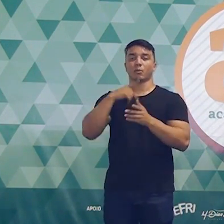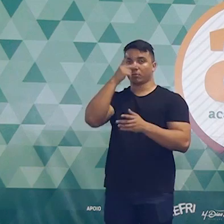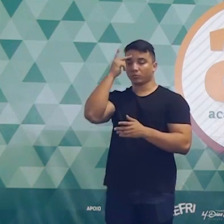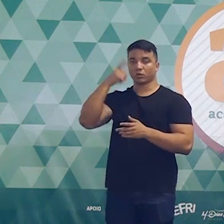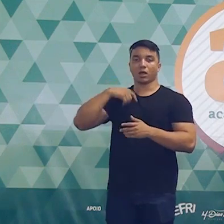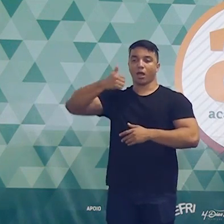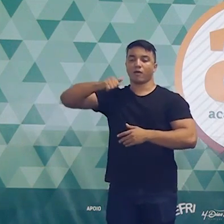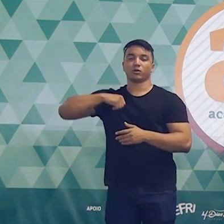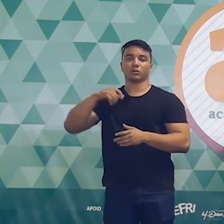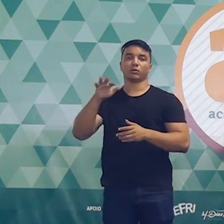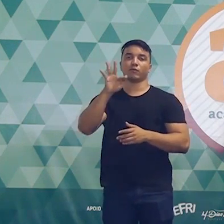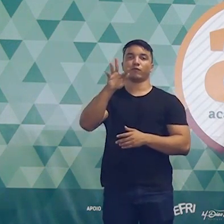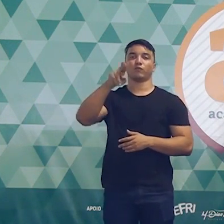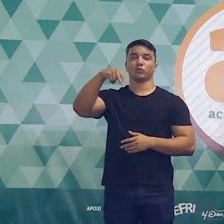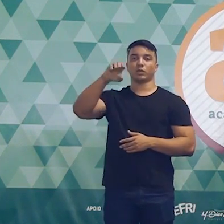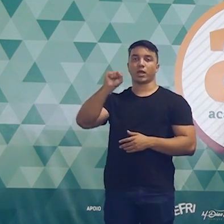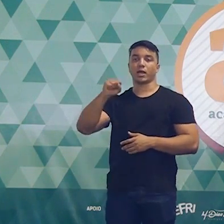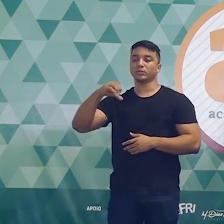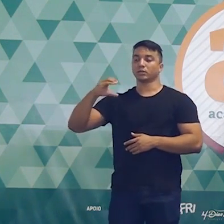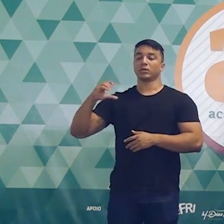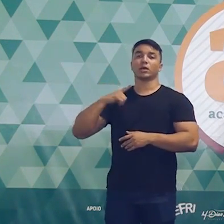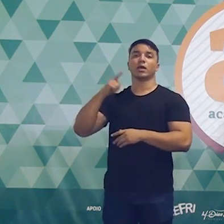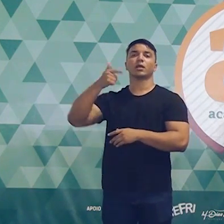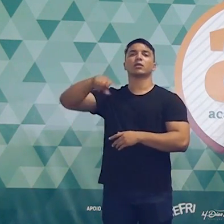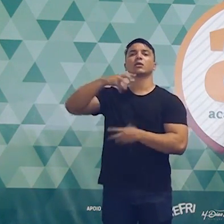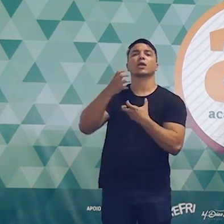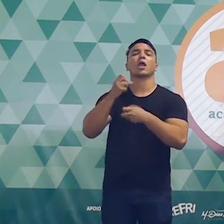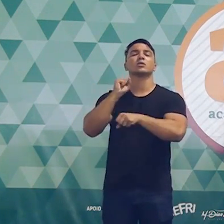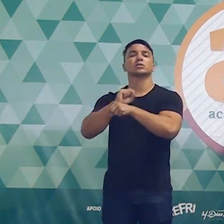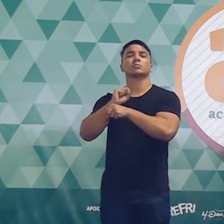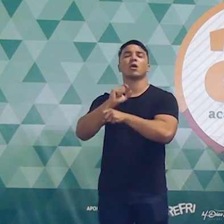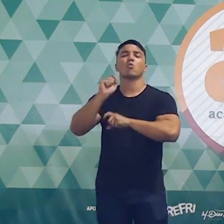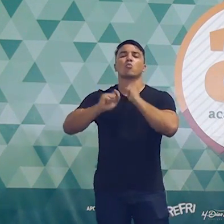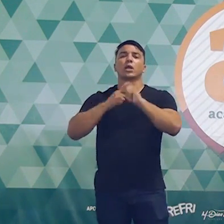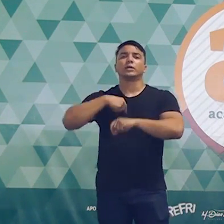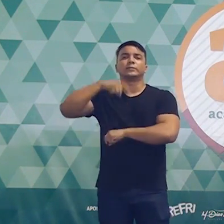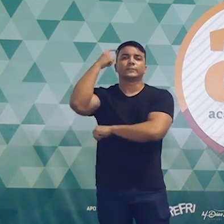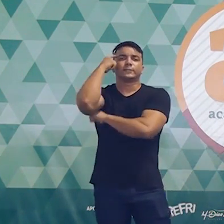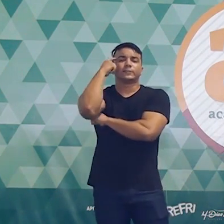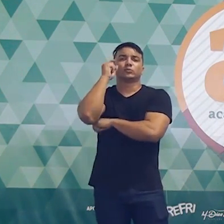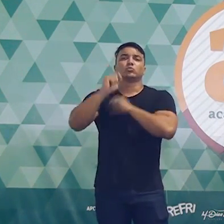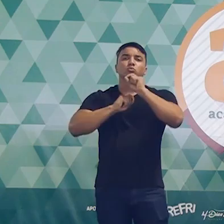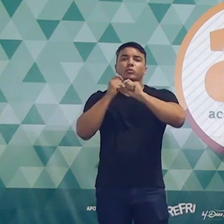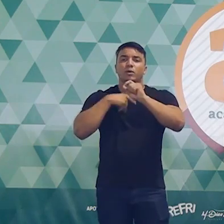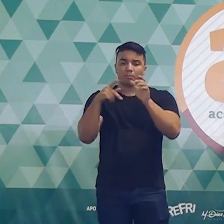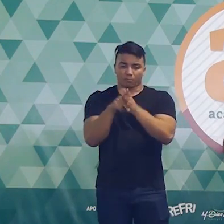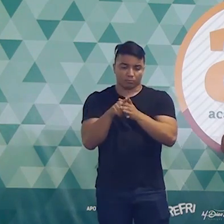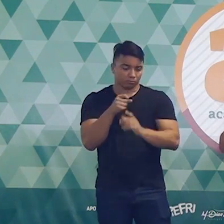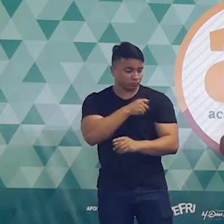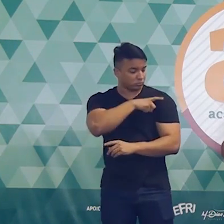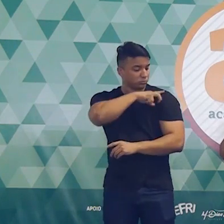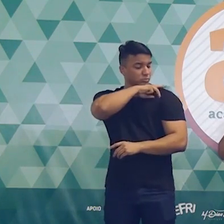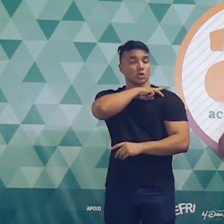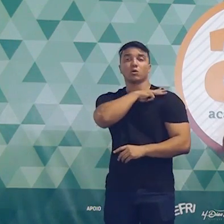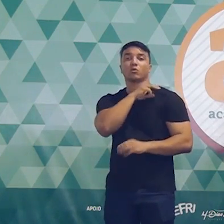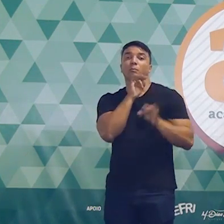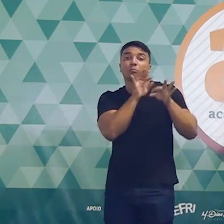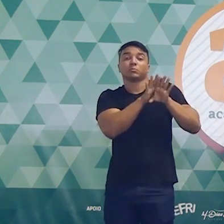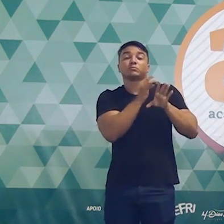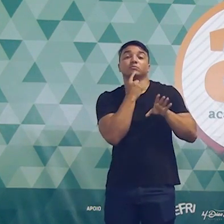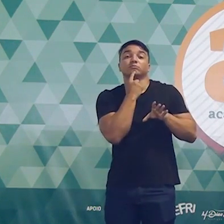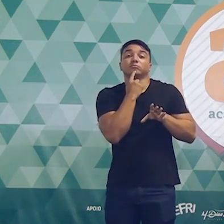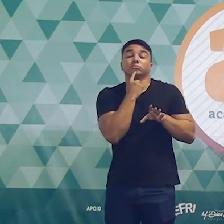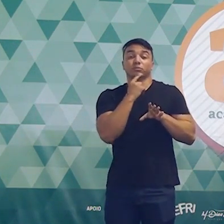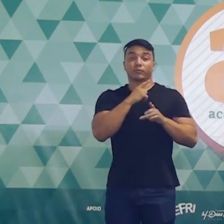que é quem vão corrigir a redação de vocês, o que é que elas estão esperando? Que você, concludente do ensino médio, verbalize que